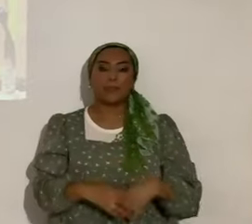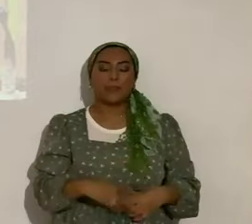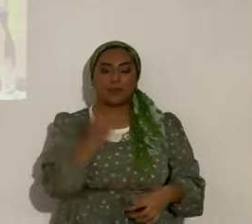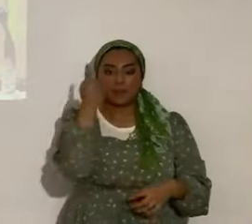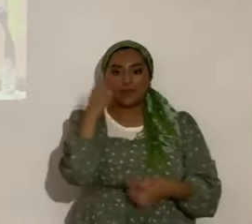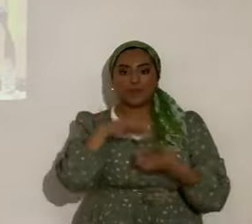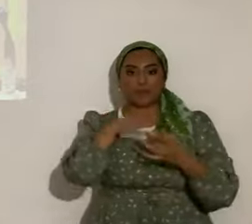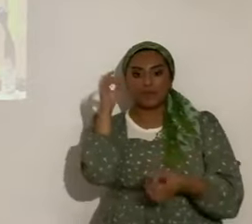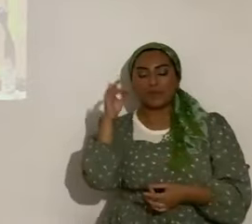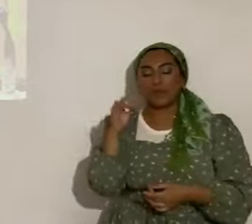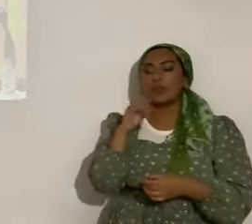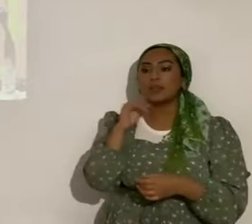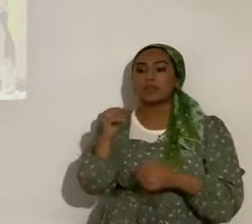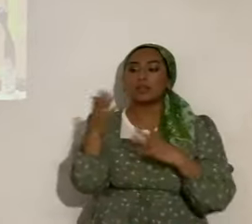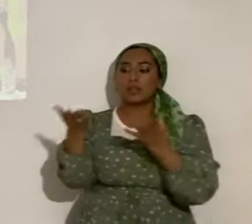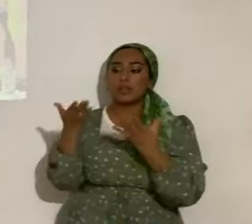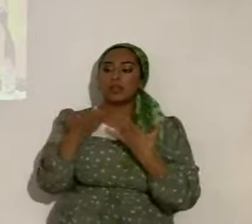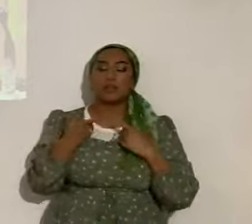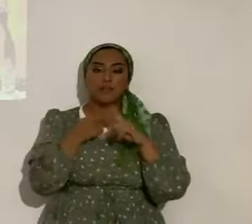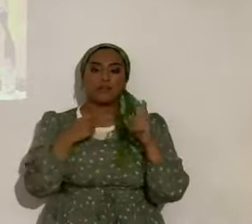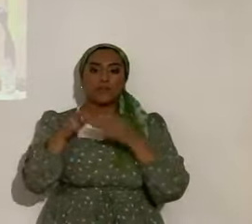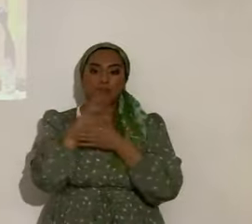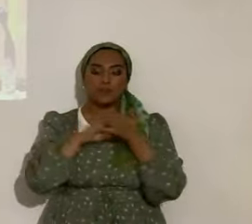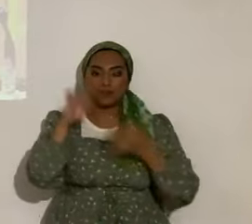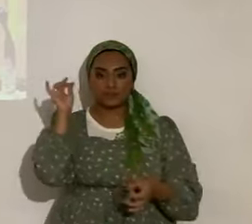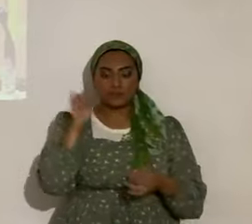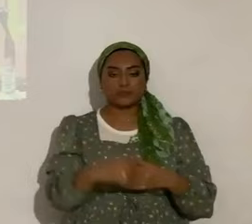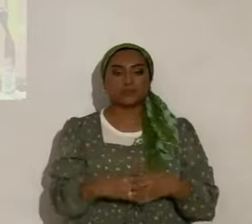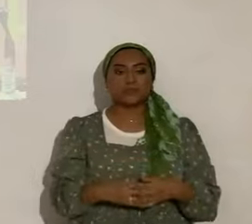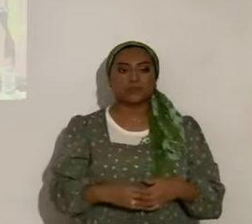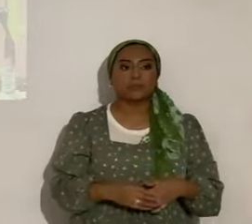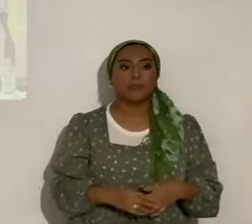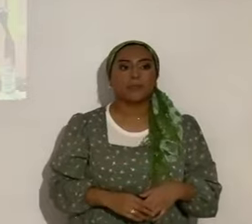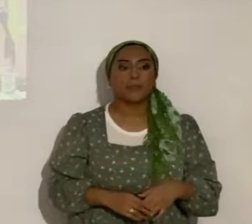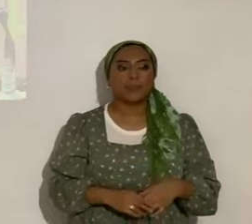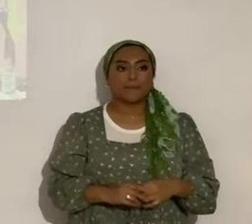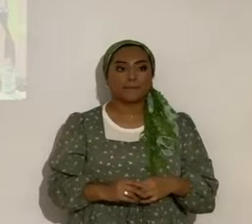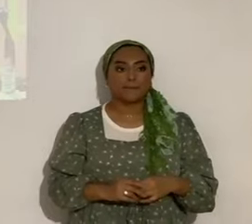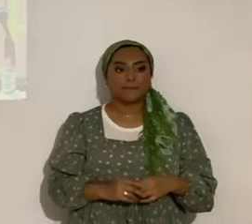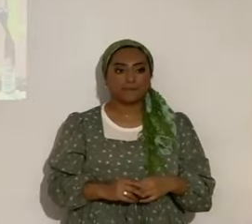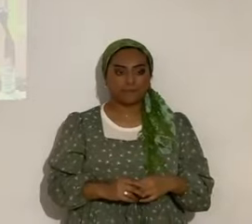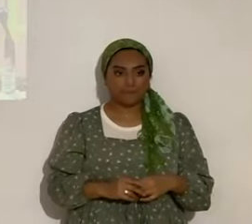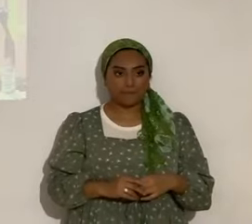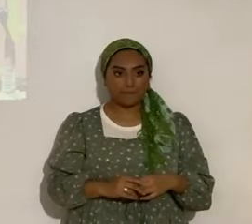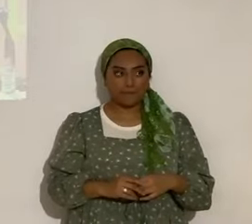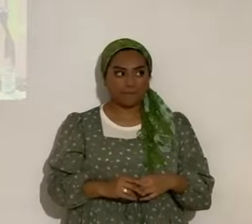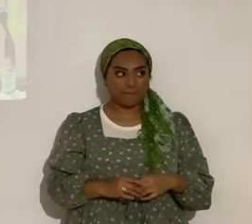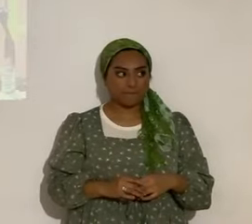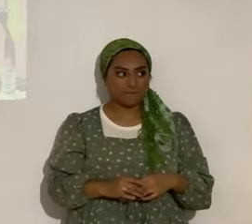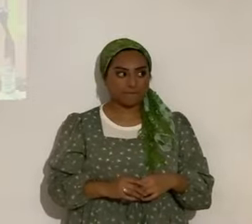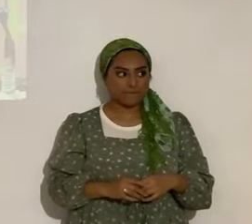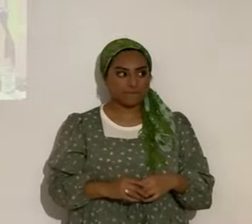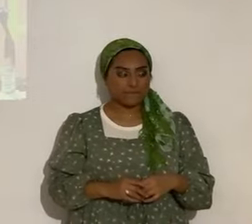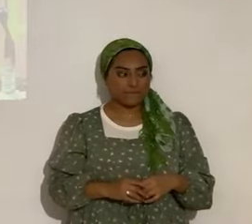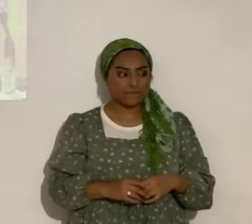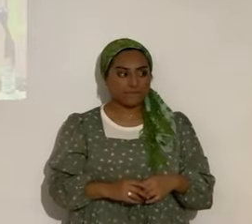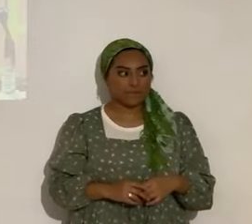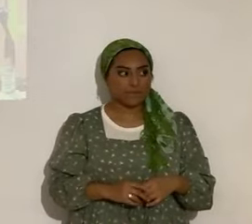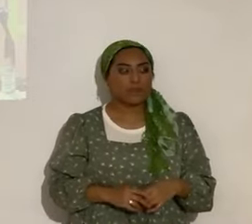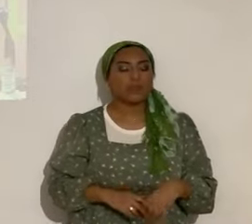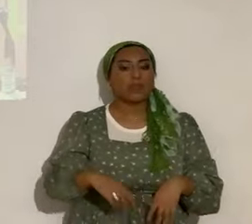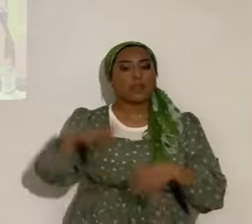de espíritus, que es un don del Ruach HaKodesh, del Espíritu Santo, como tú lo conociste. Entonces, a ver,